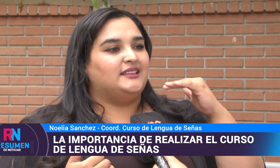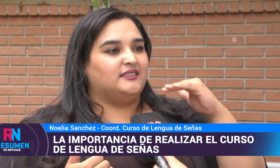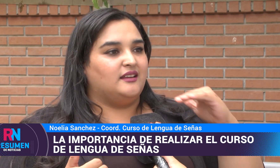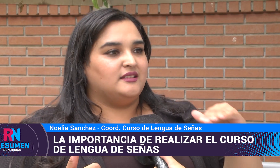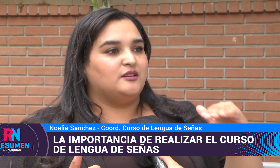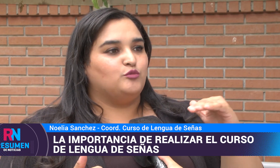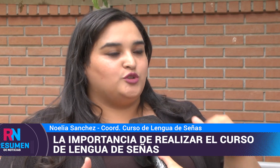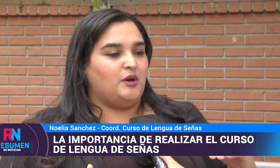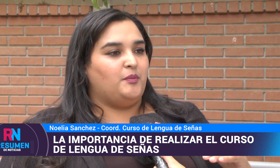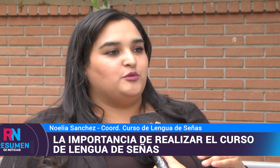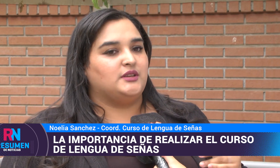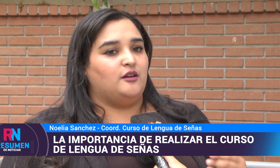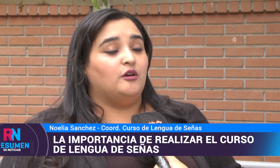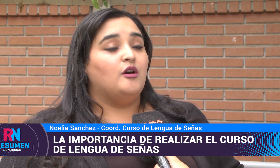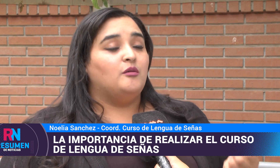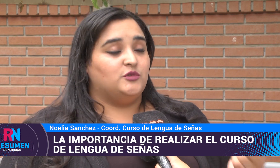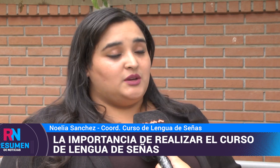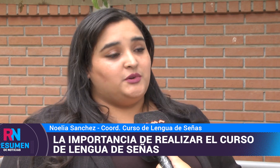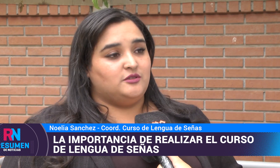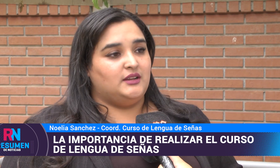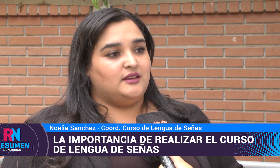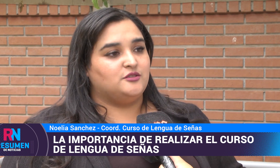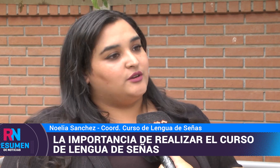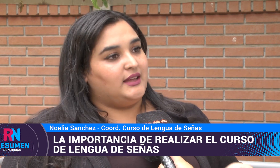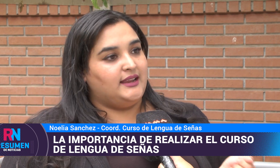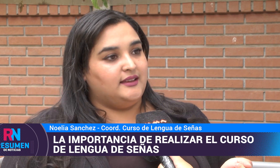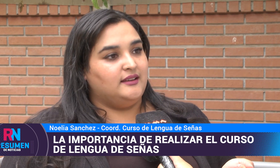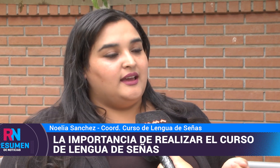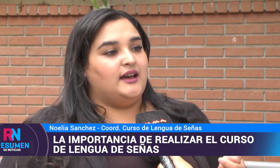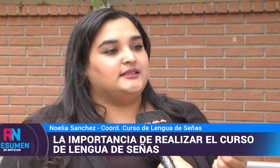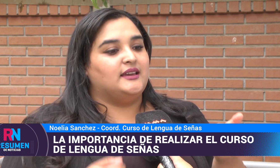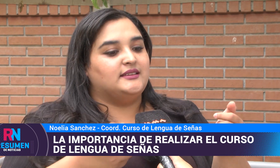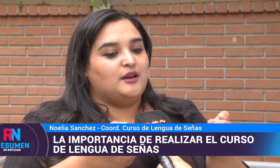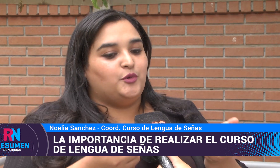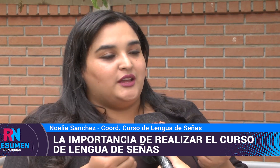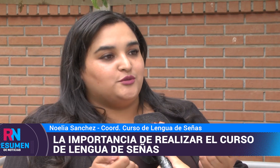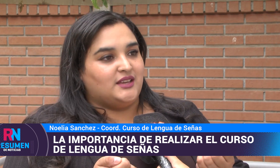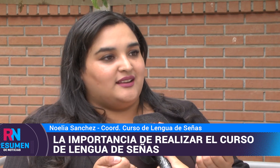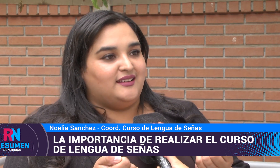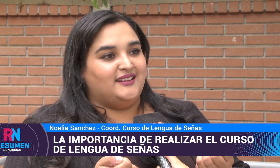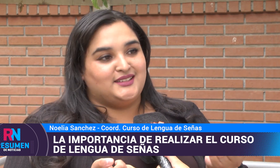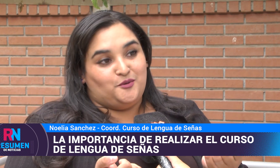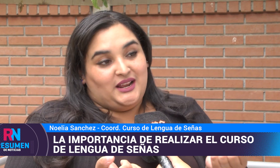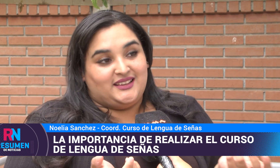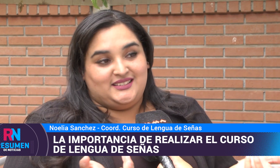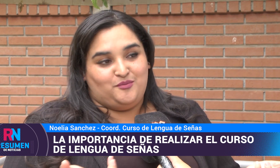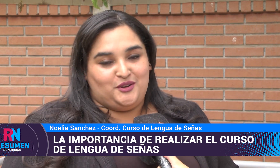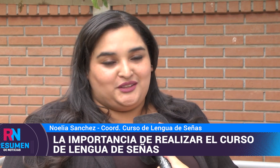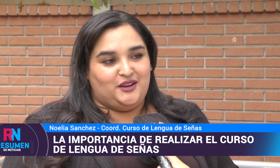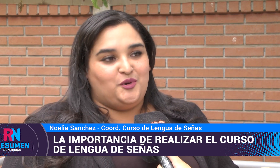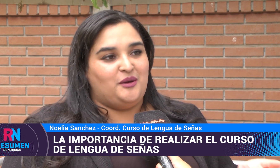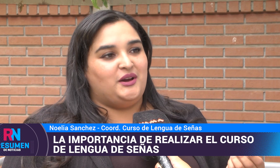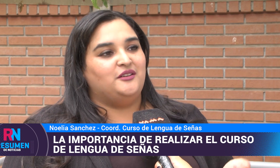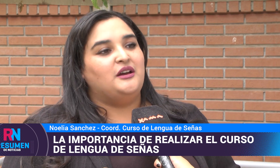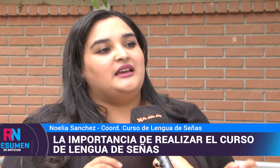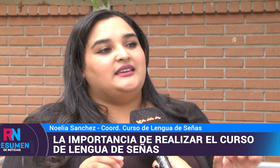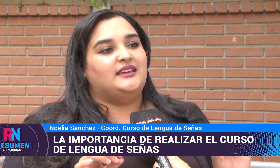tratar de ser mucho más pausado muchas personas sordas leen, así que quizás por ahí usar el celular que siempre lo tenemos a mano y